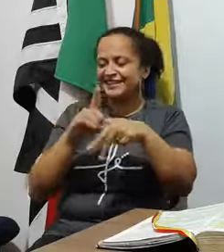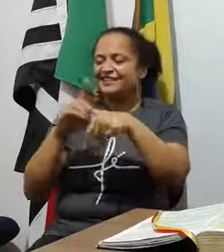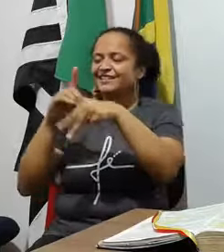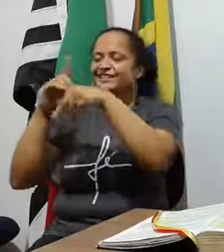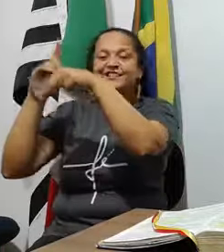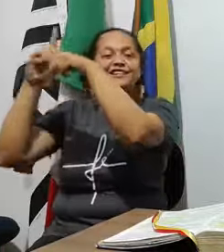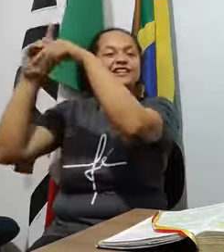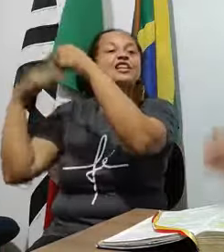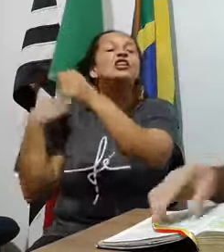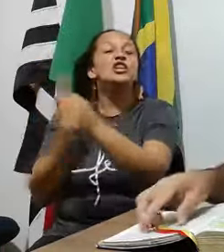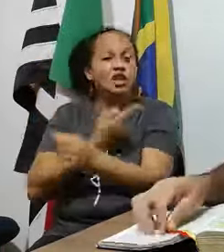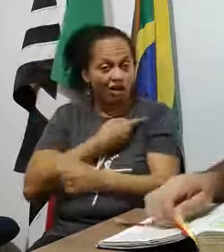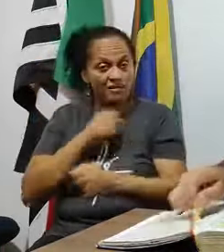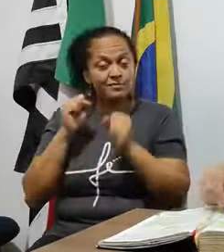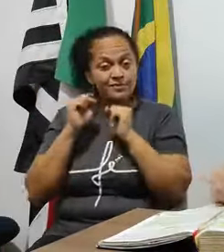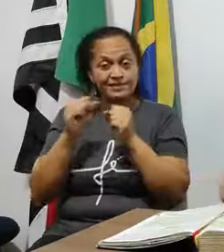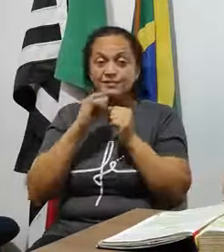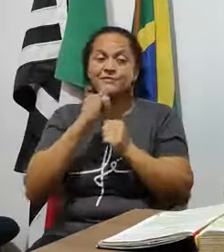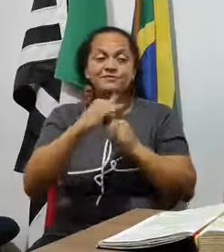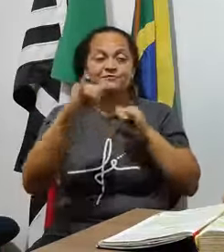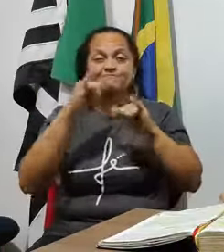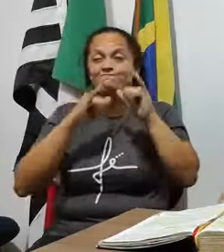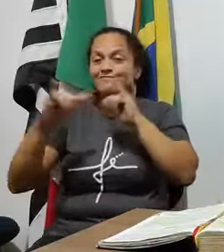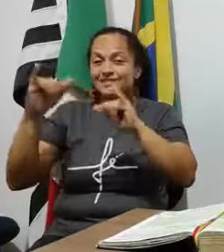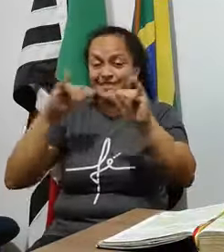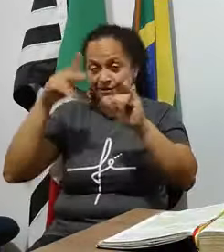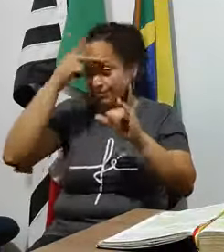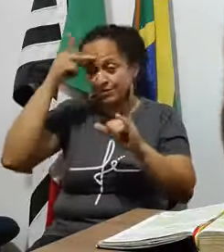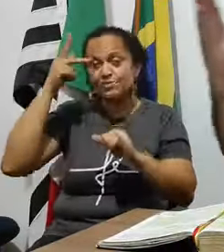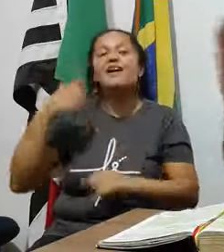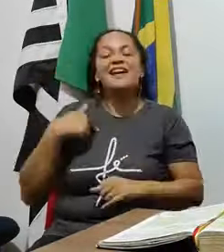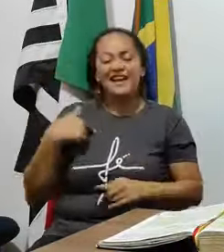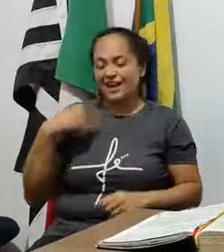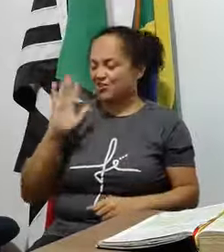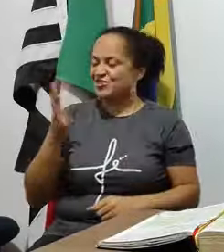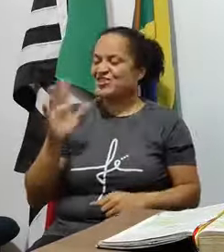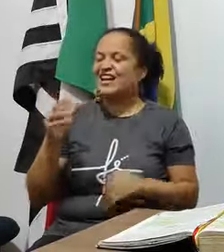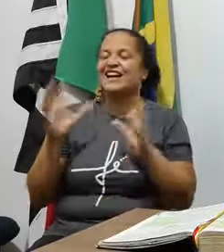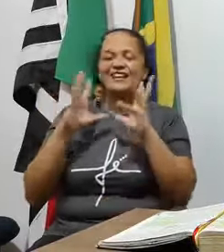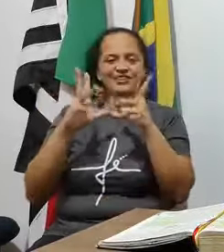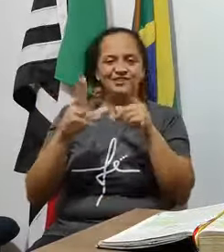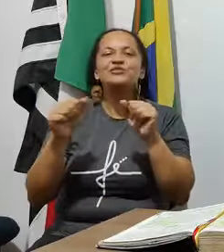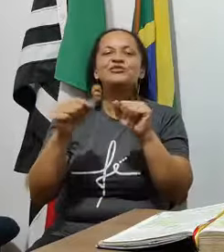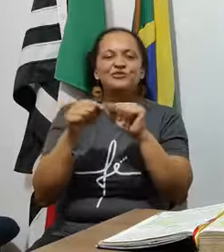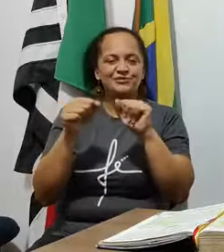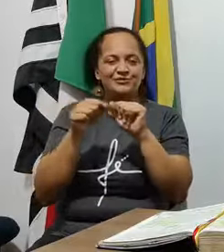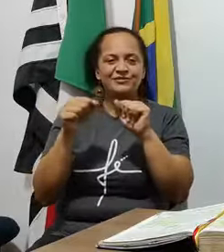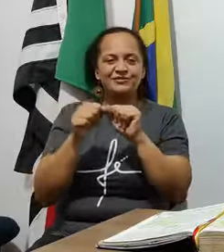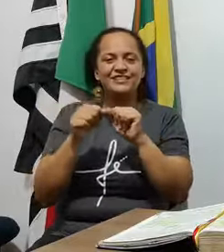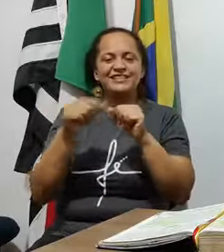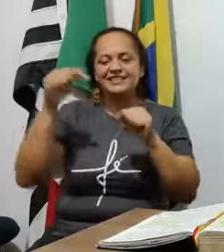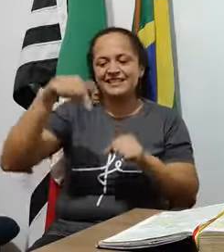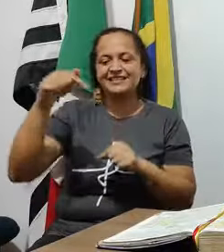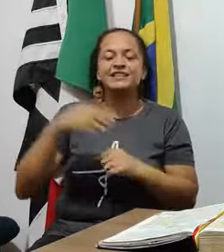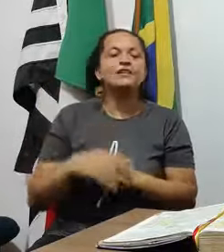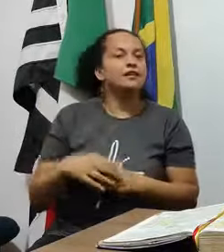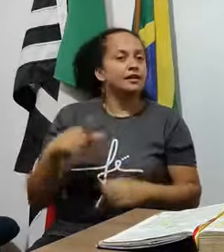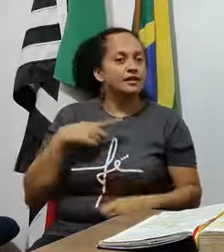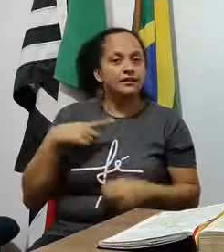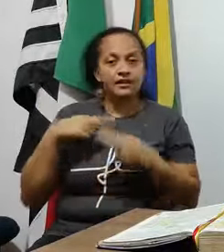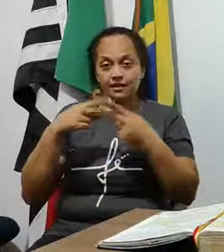possa fazer essa mesma declaração. Tem muita gente partindo para a eternidade sem antes,